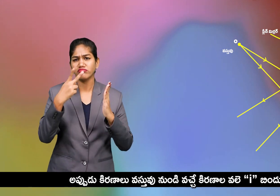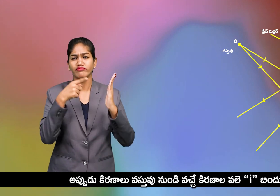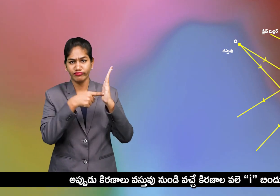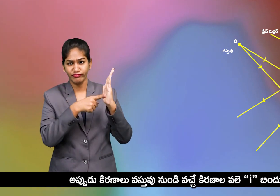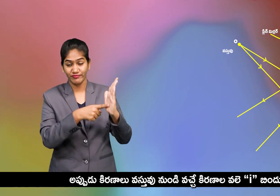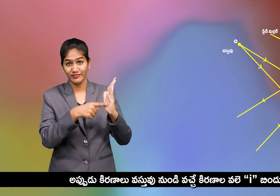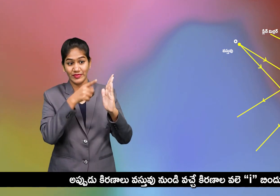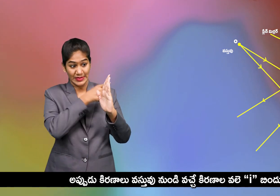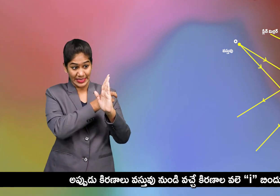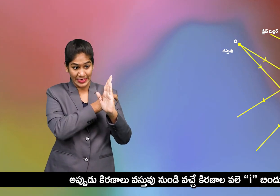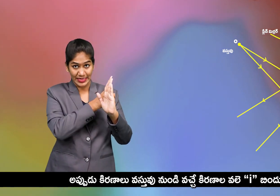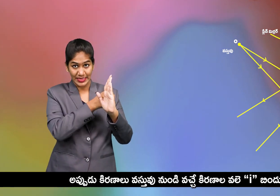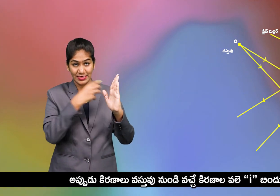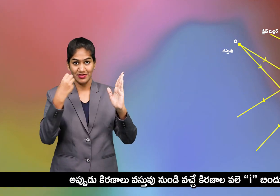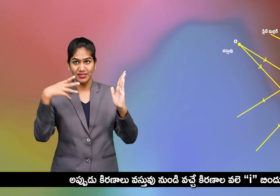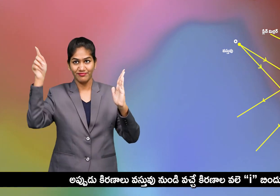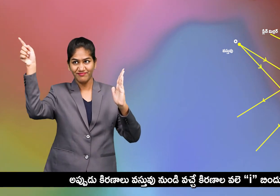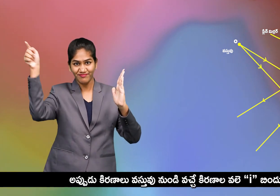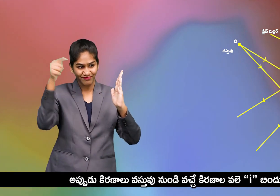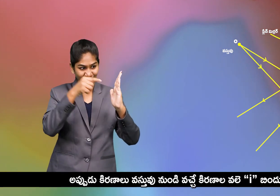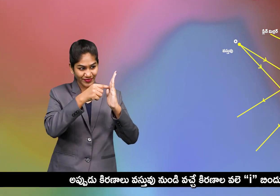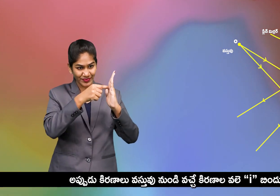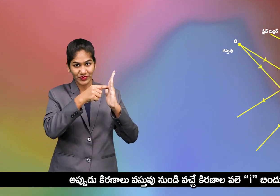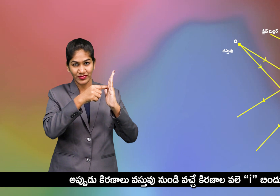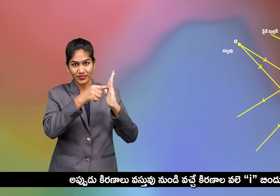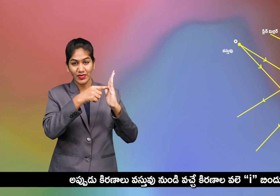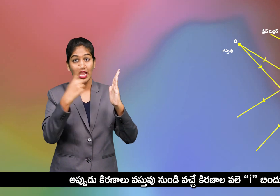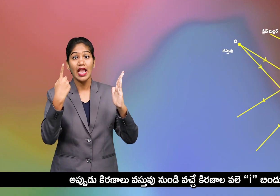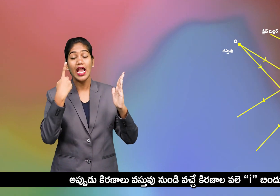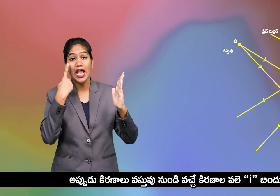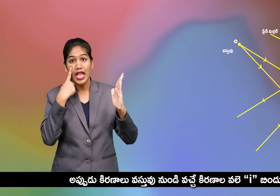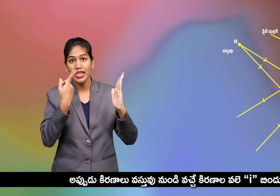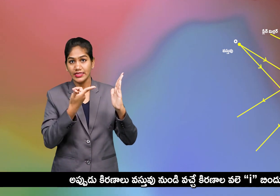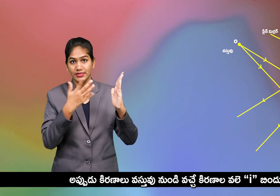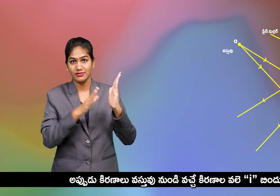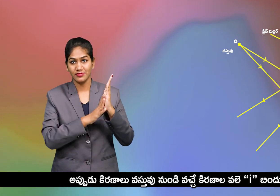వచ్చే కిరణాలు వలె I బిందువు వద్ద కలుస్తాయి. I